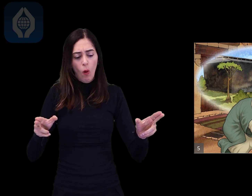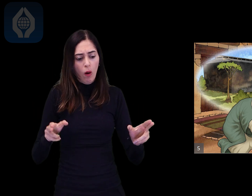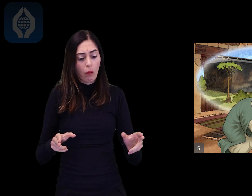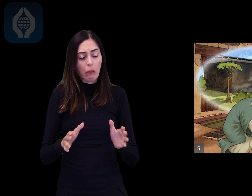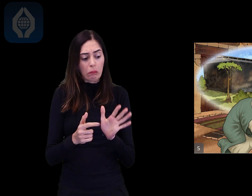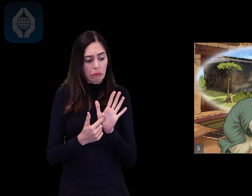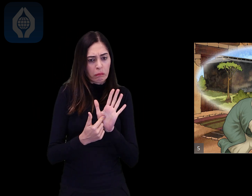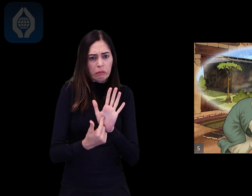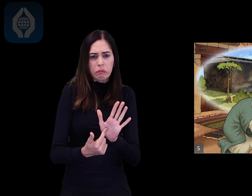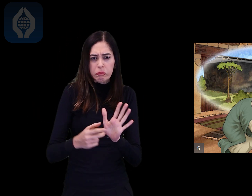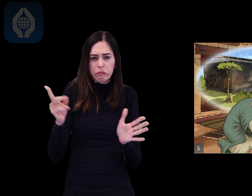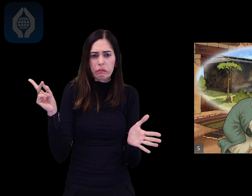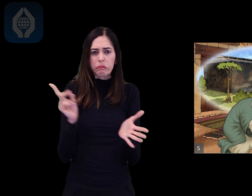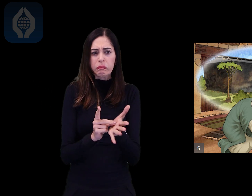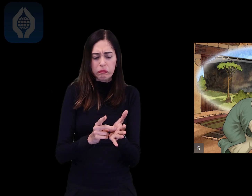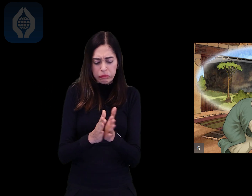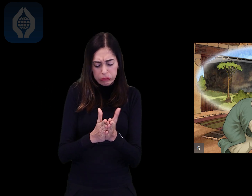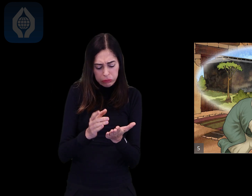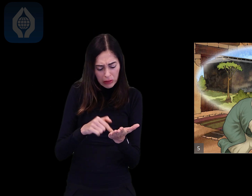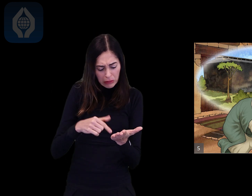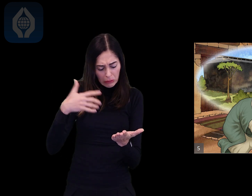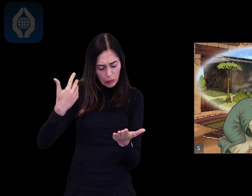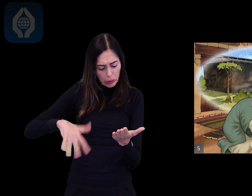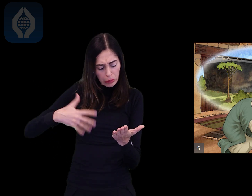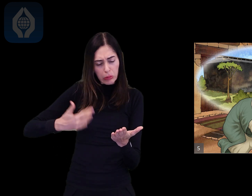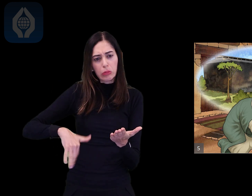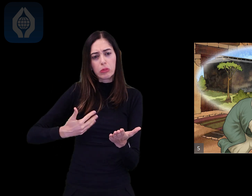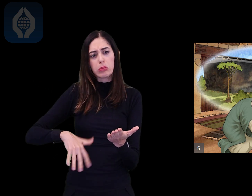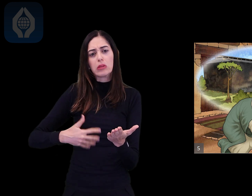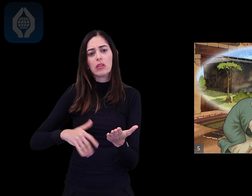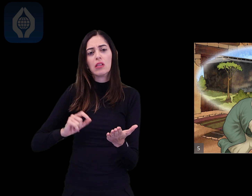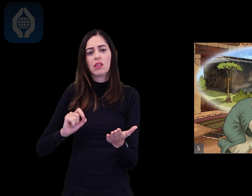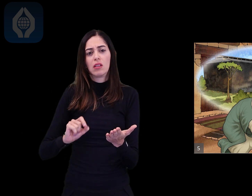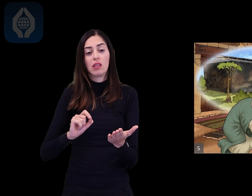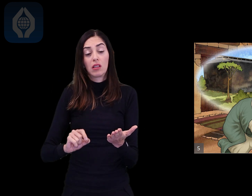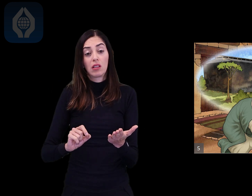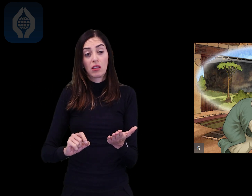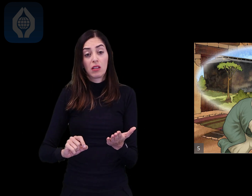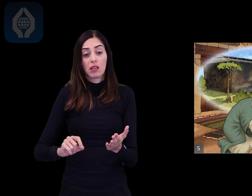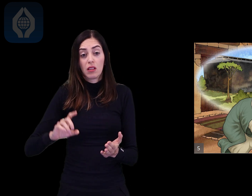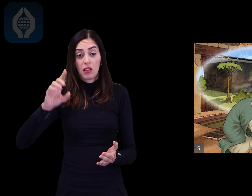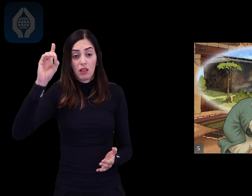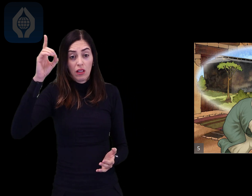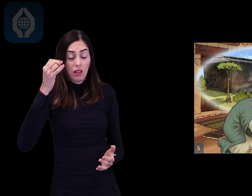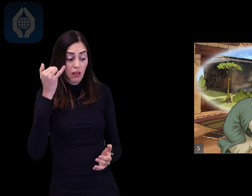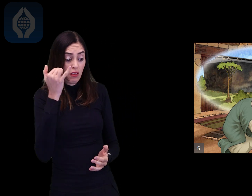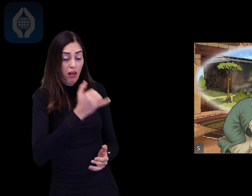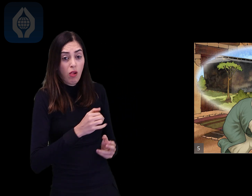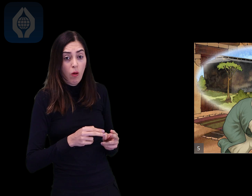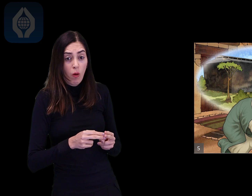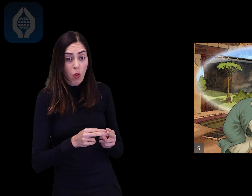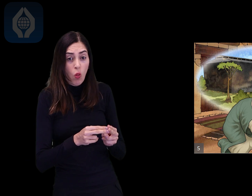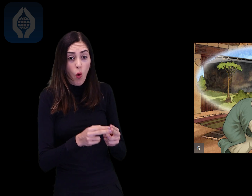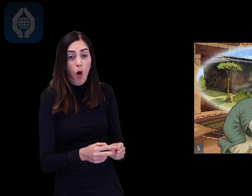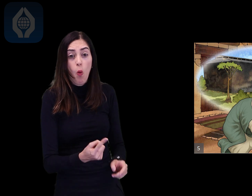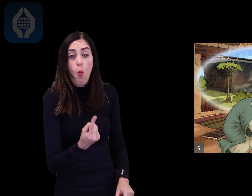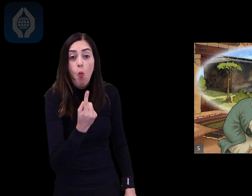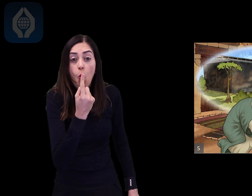maneira que Deus mandou Noé construir a arca. Ele disse a Noé para colocar apenas uma porta na parte lateral